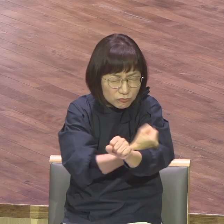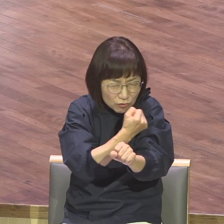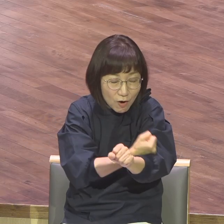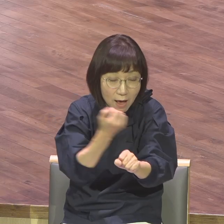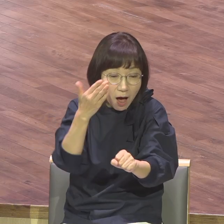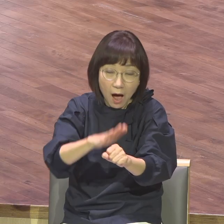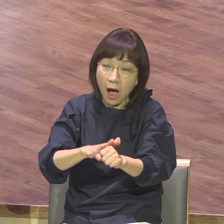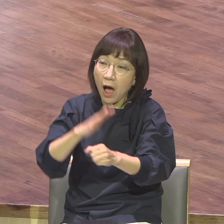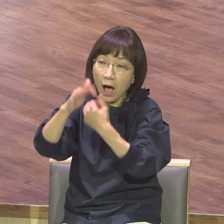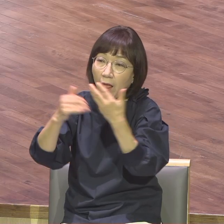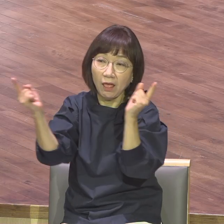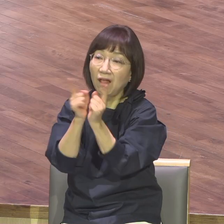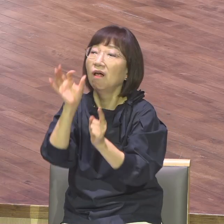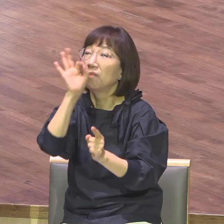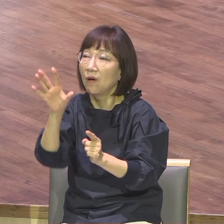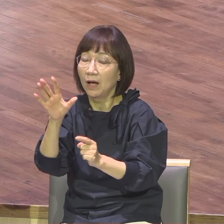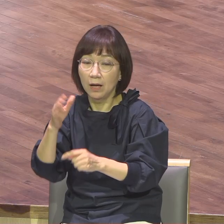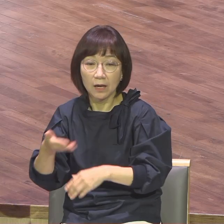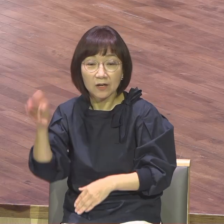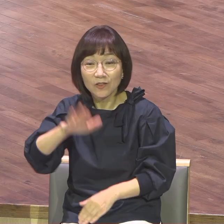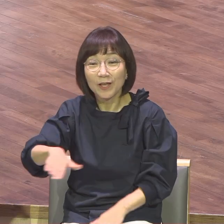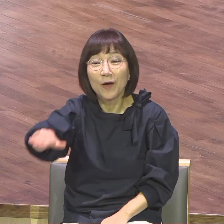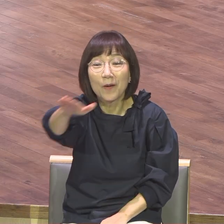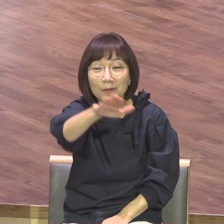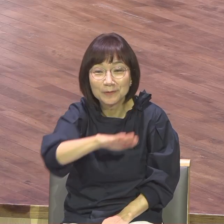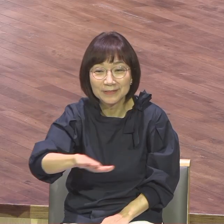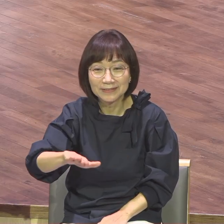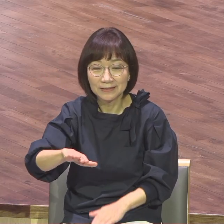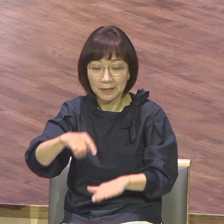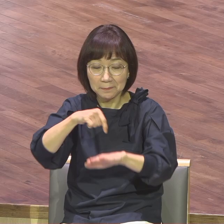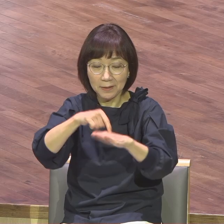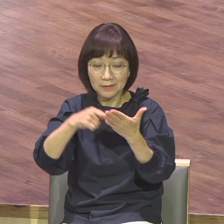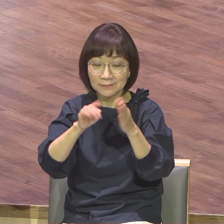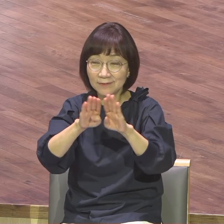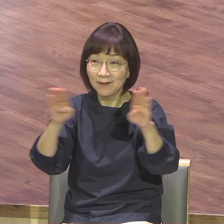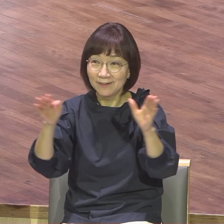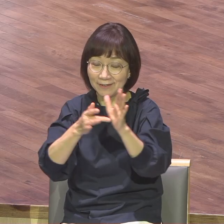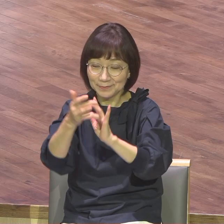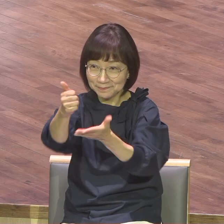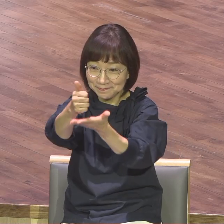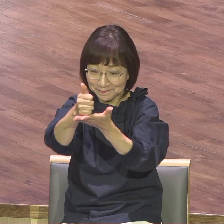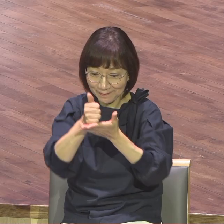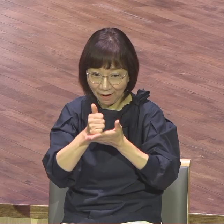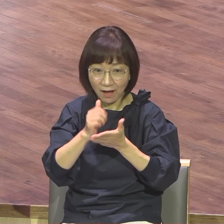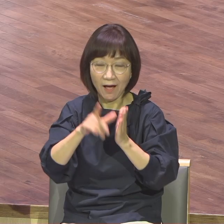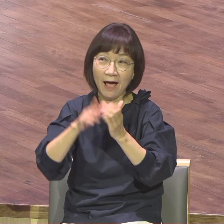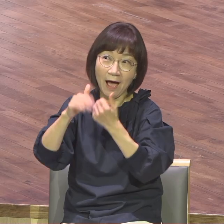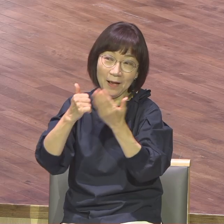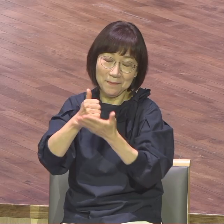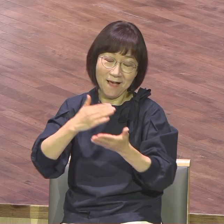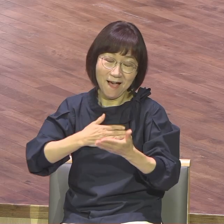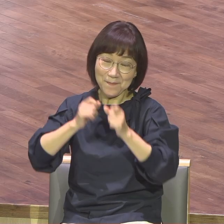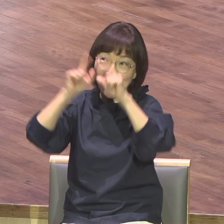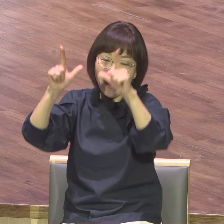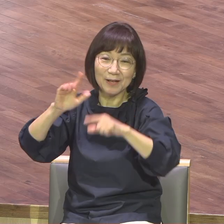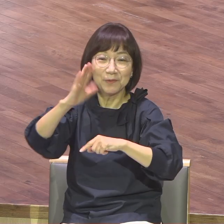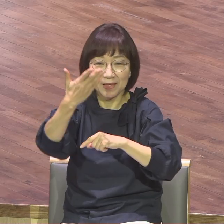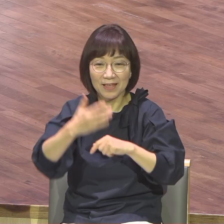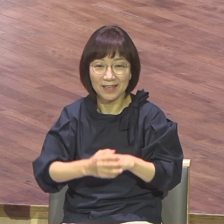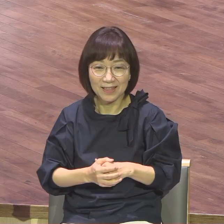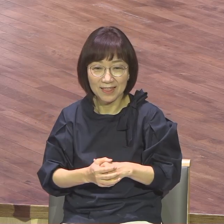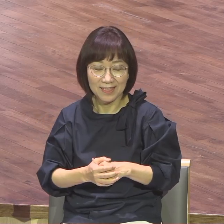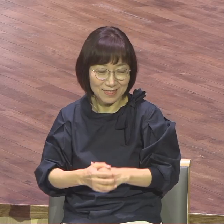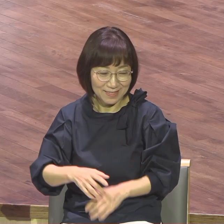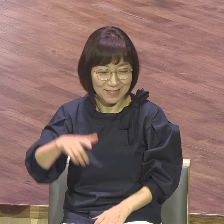여러분 성경 한 번도 안 읽어도 하나님 영이 들어오니까 알게 되잖아요. 이게 다른 거예요. 고린도전서 2장 10절에 보면